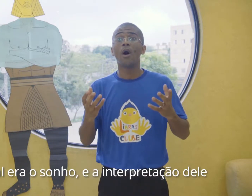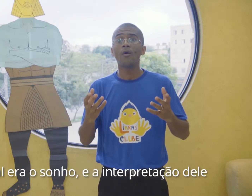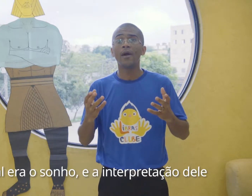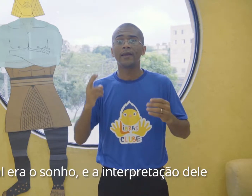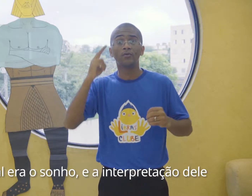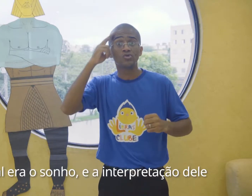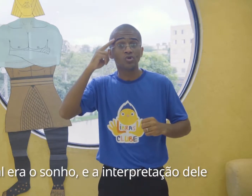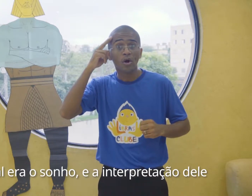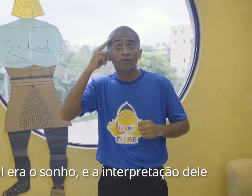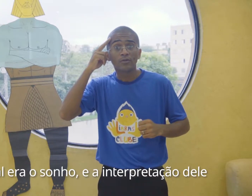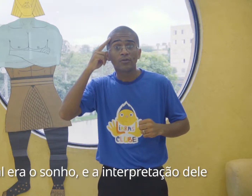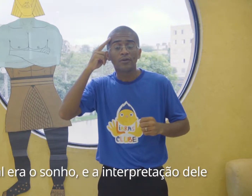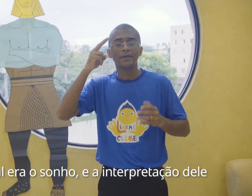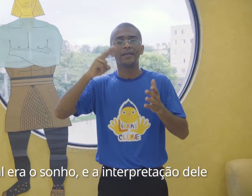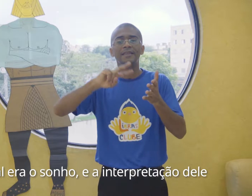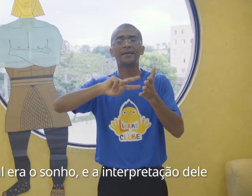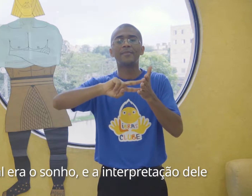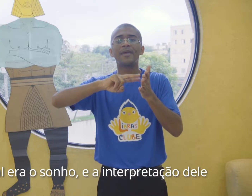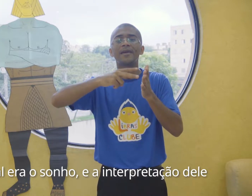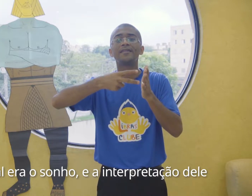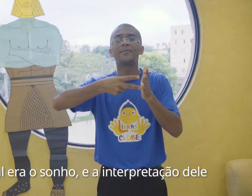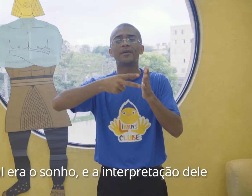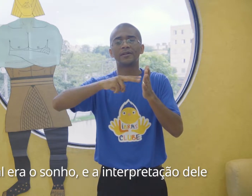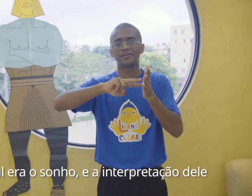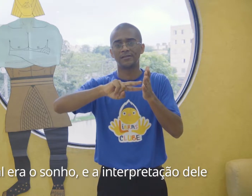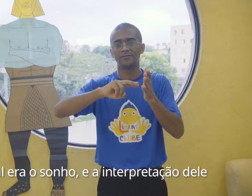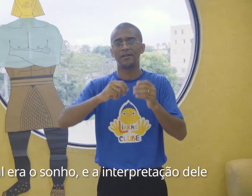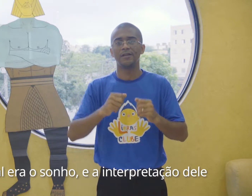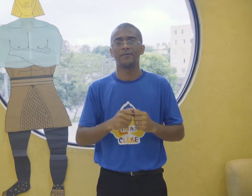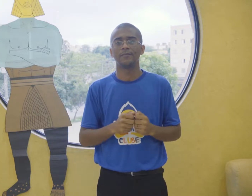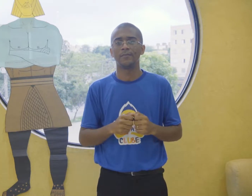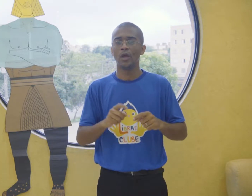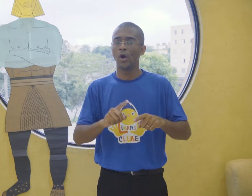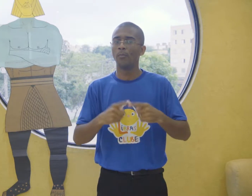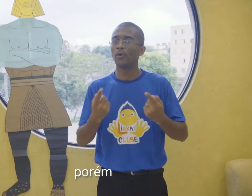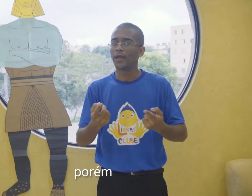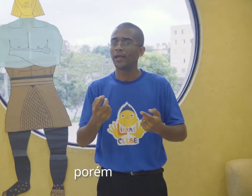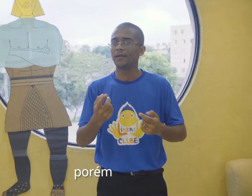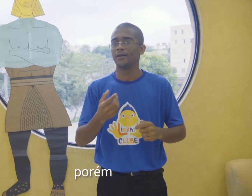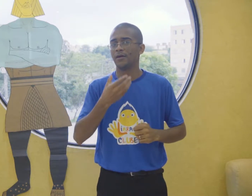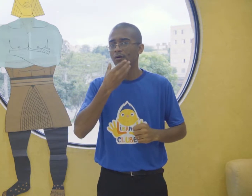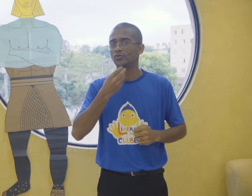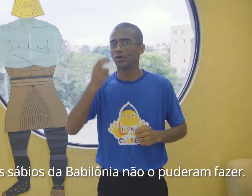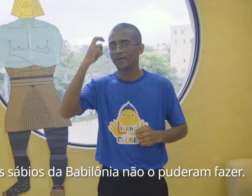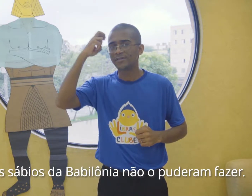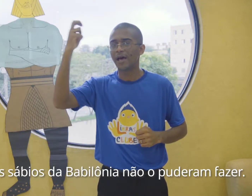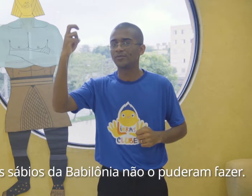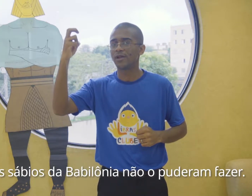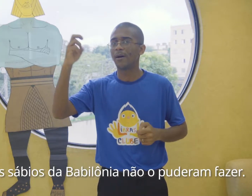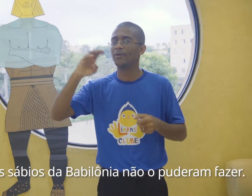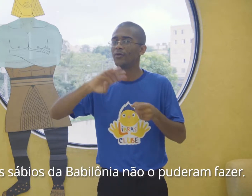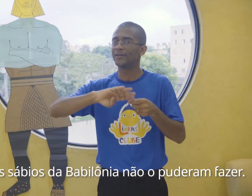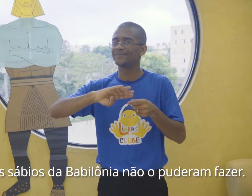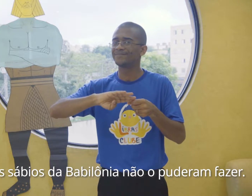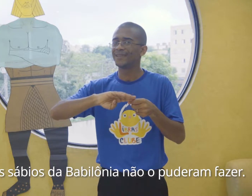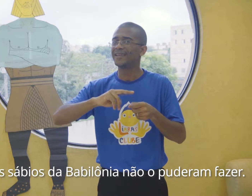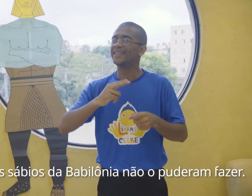qual era o sonho e também a interpretação dele. Porém, os homens sábios da Babilônia